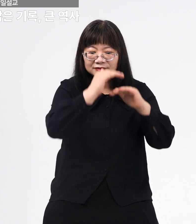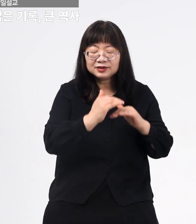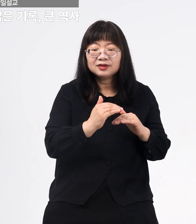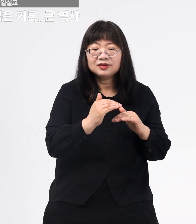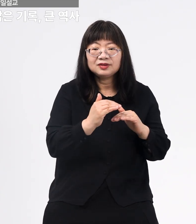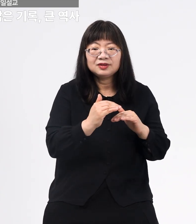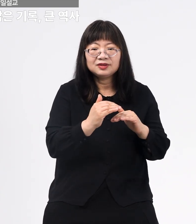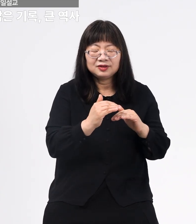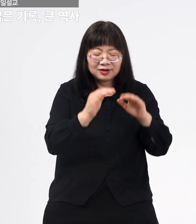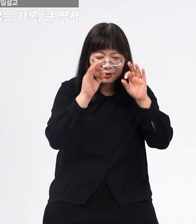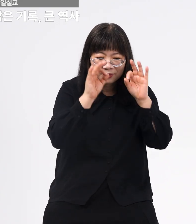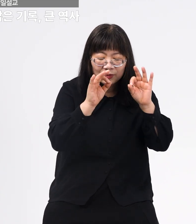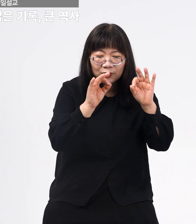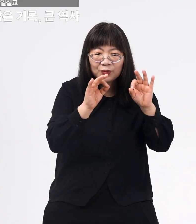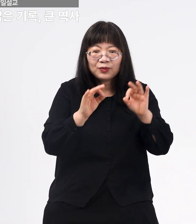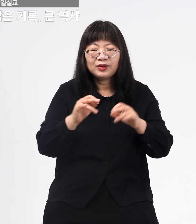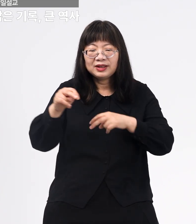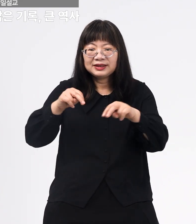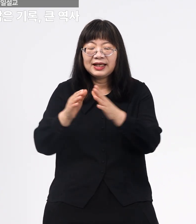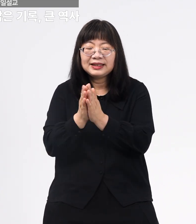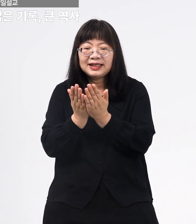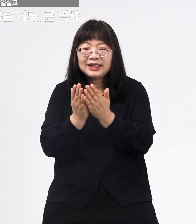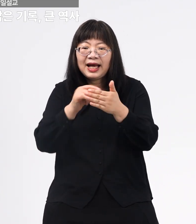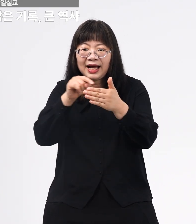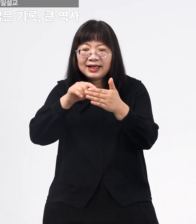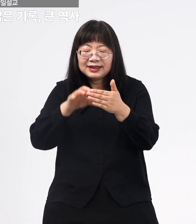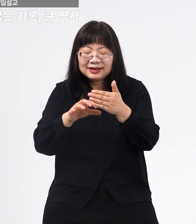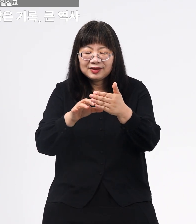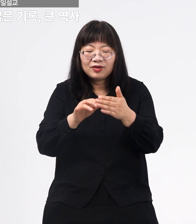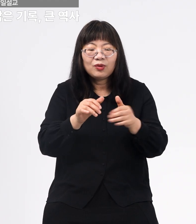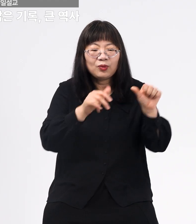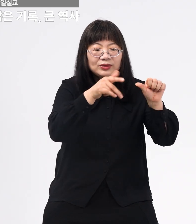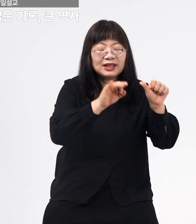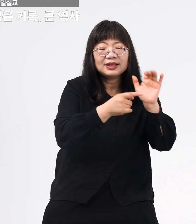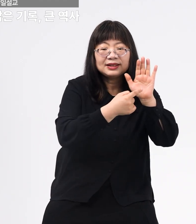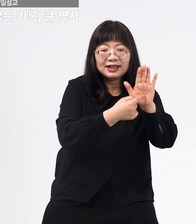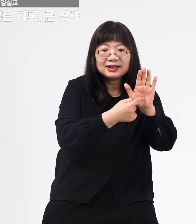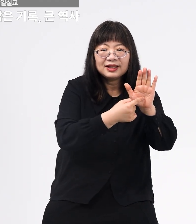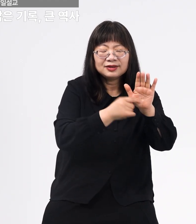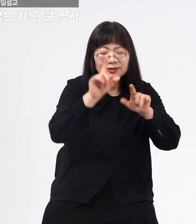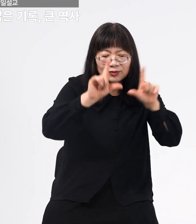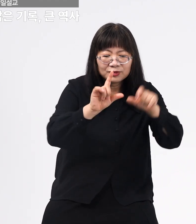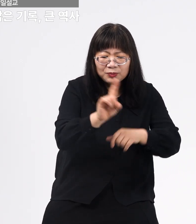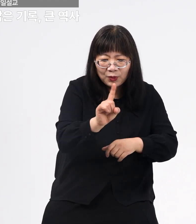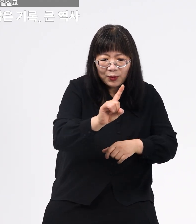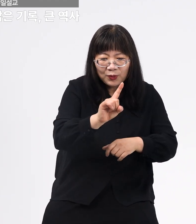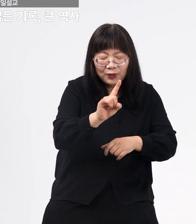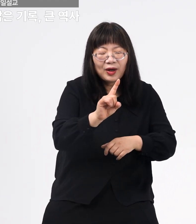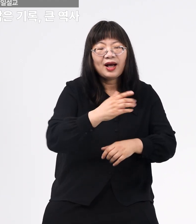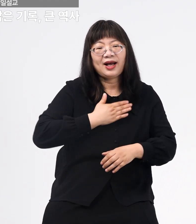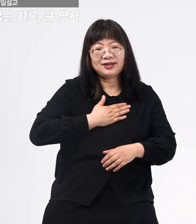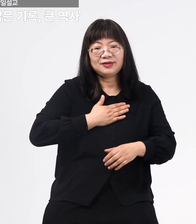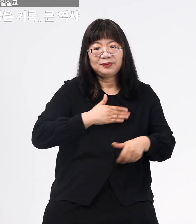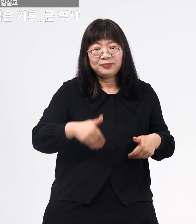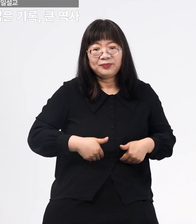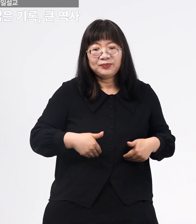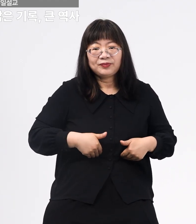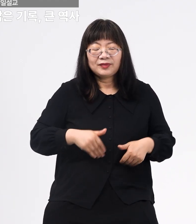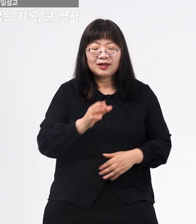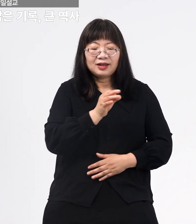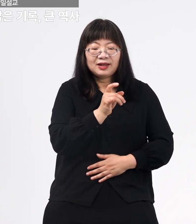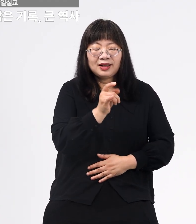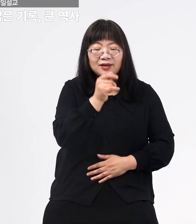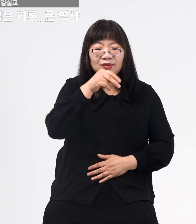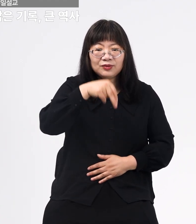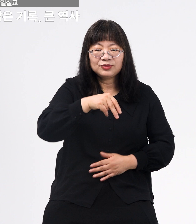우리가 사사기 전체 속에서 좀 이해를 해야 되는데 에훗이 죽고 나서 삼갈이